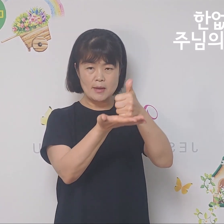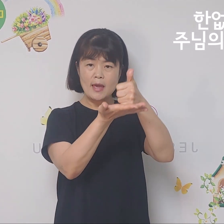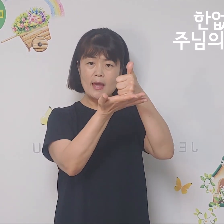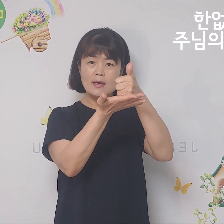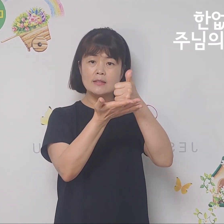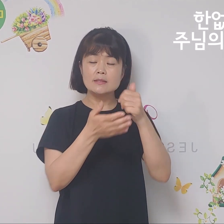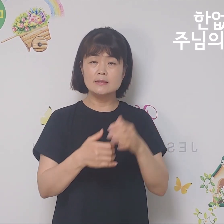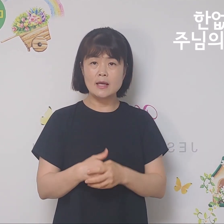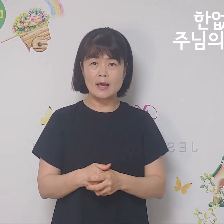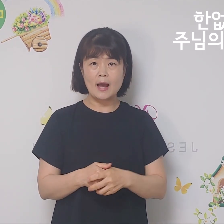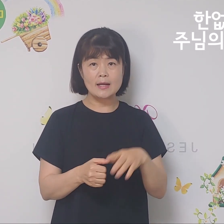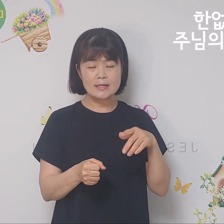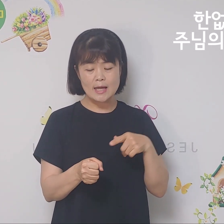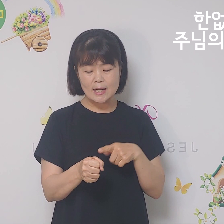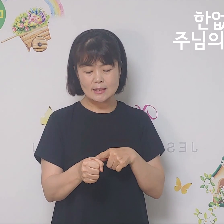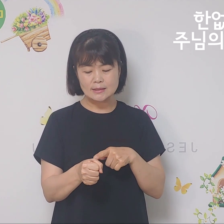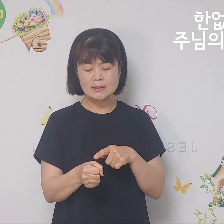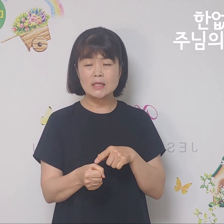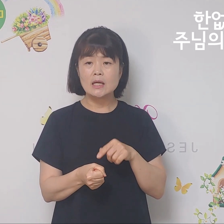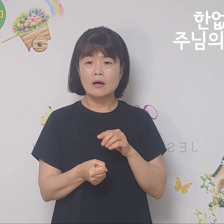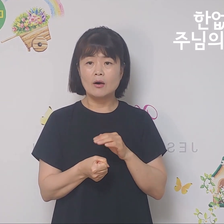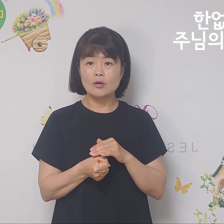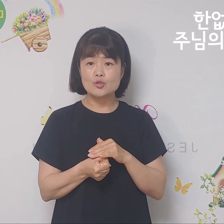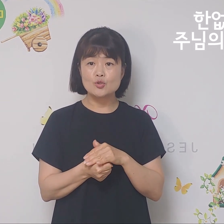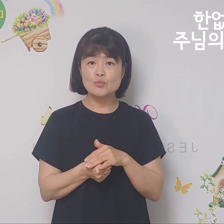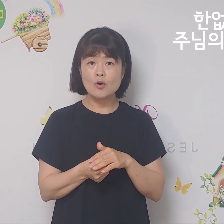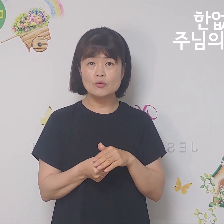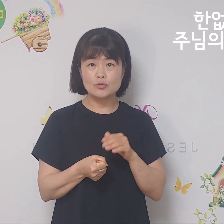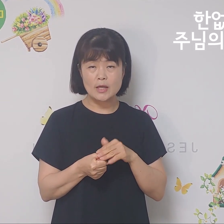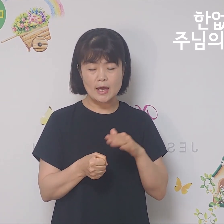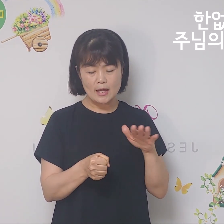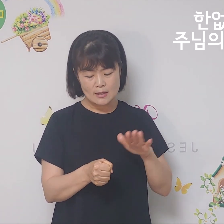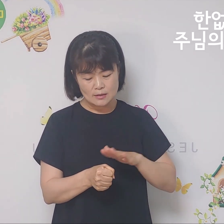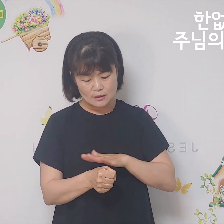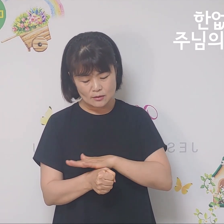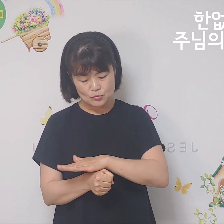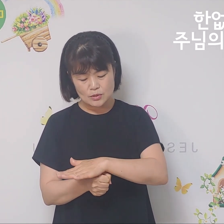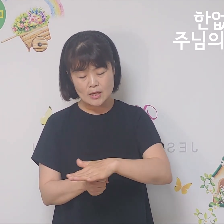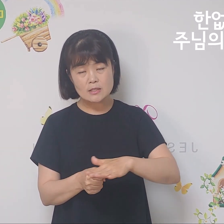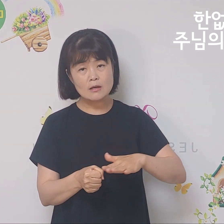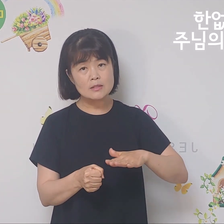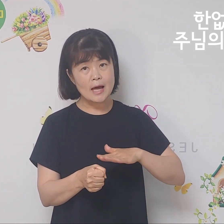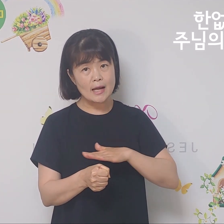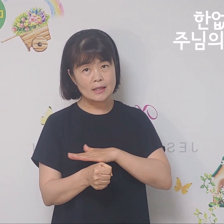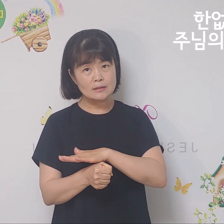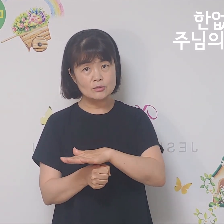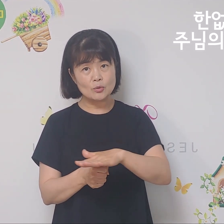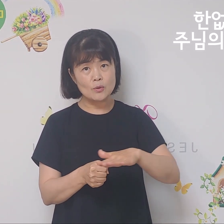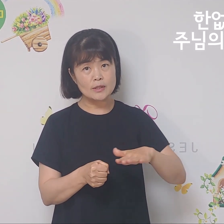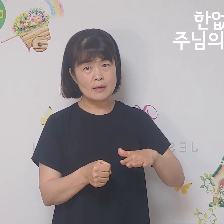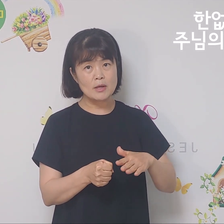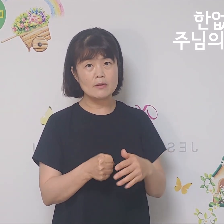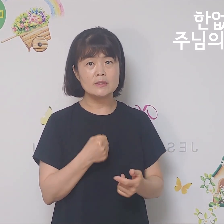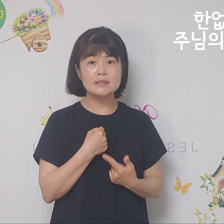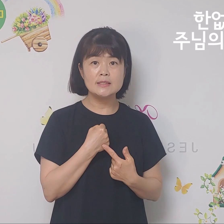주님의 은혜. 아까 사랑은 주먹 위에서 사랑은 돌렸다면